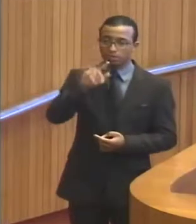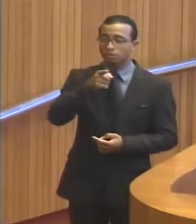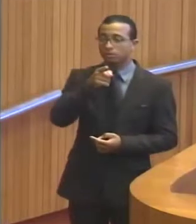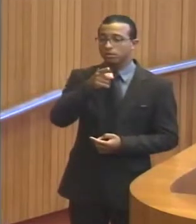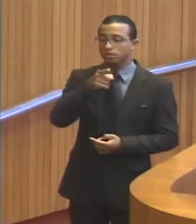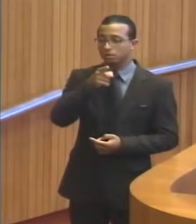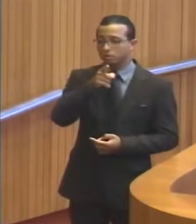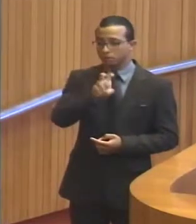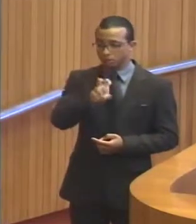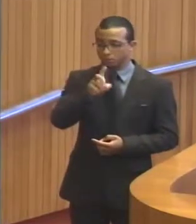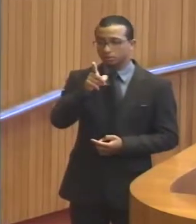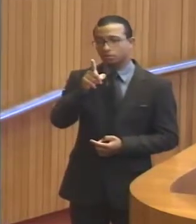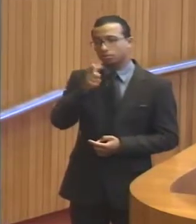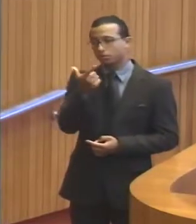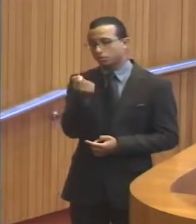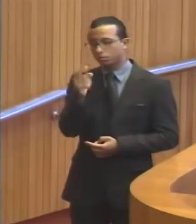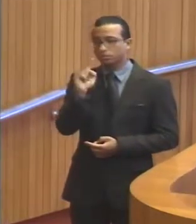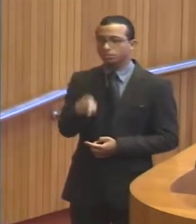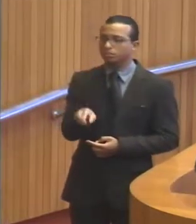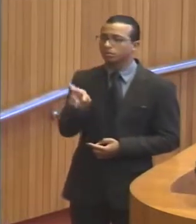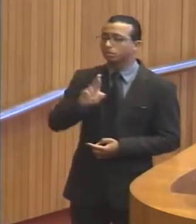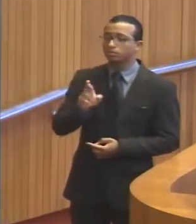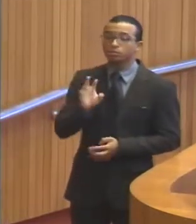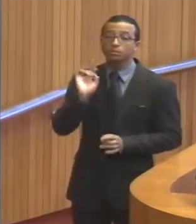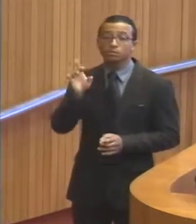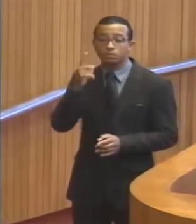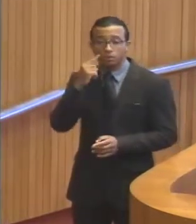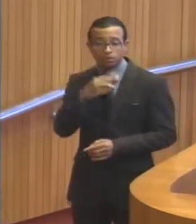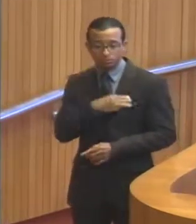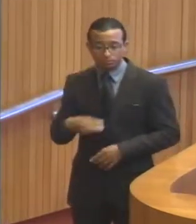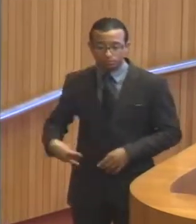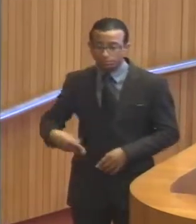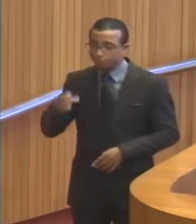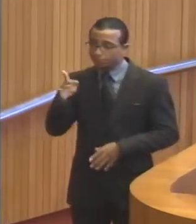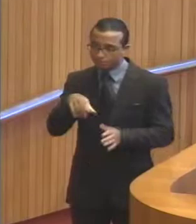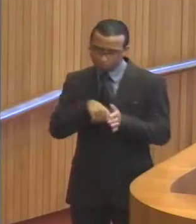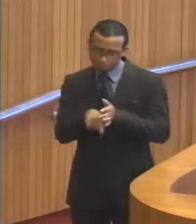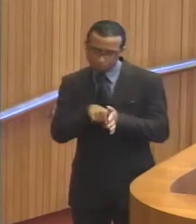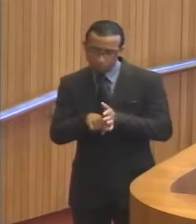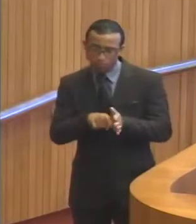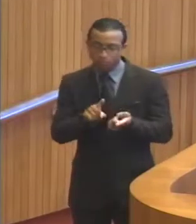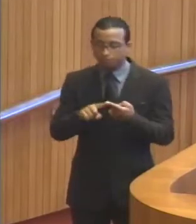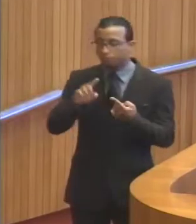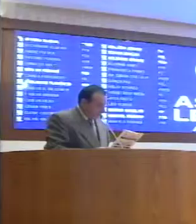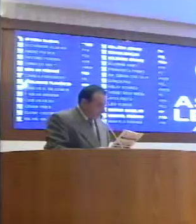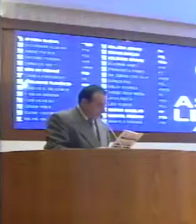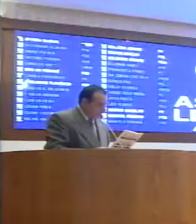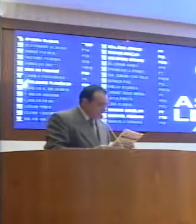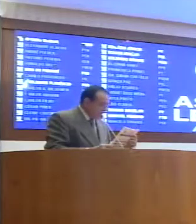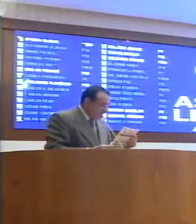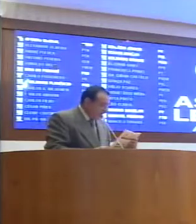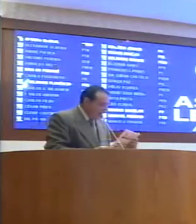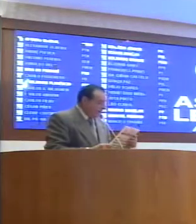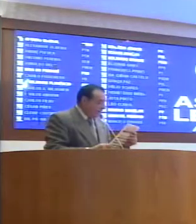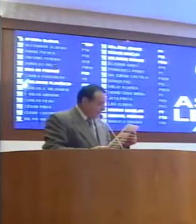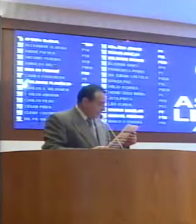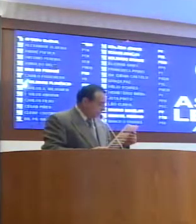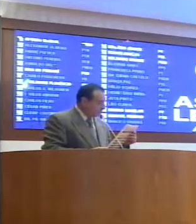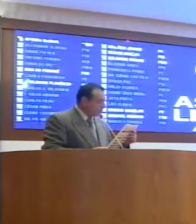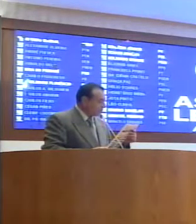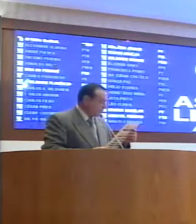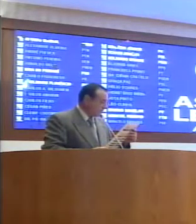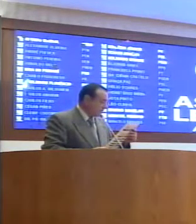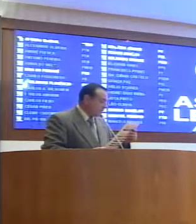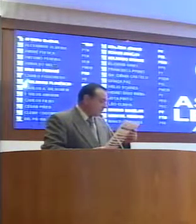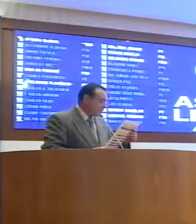20, reais, 20 mil reais. É só o Ministério Público investigar Esperantinópolis, Igarapé